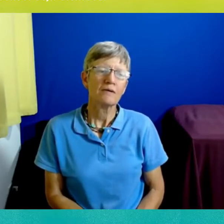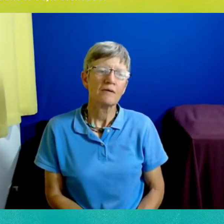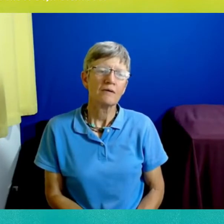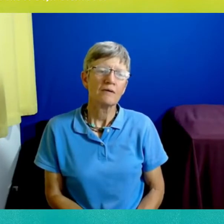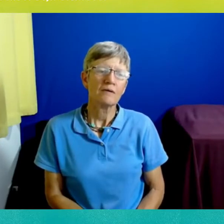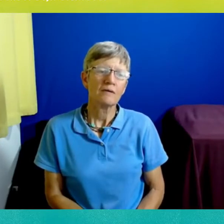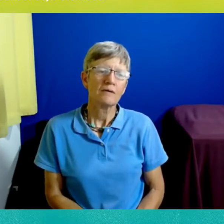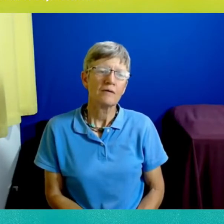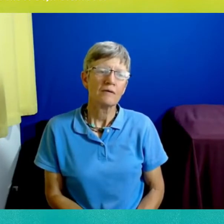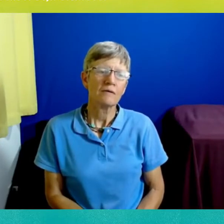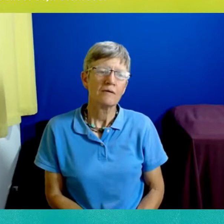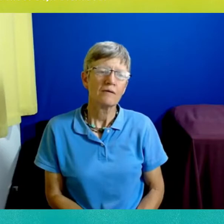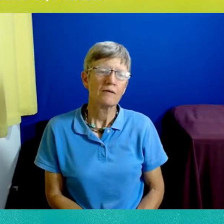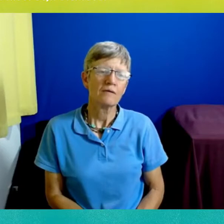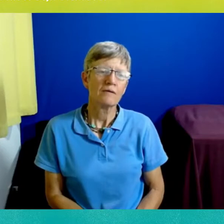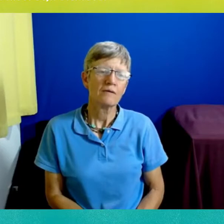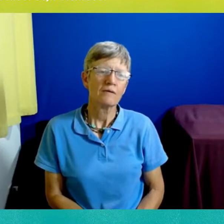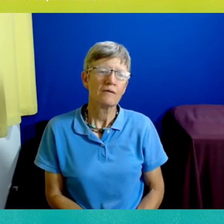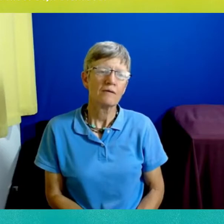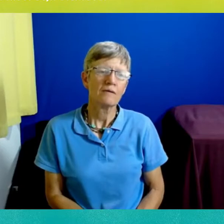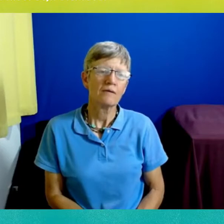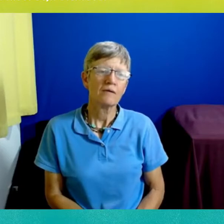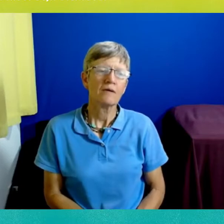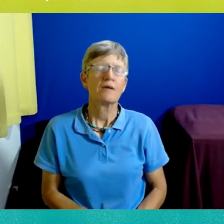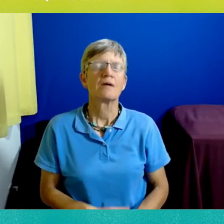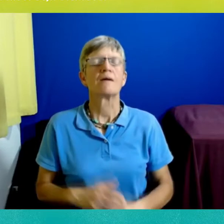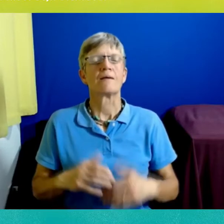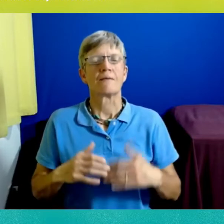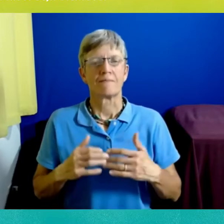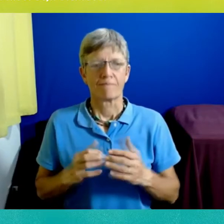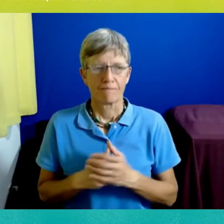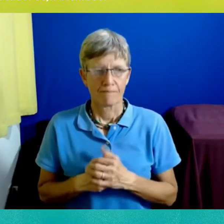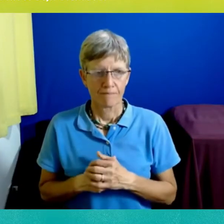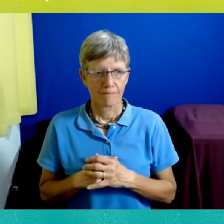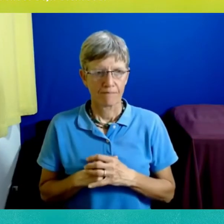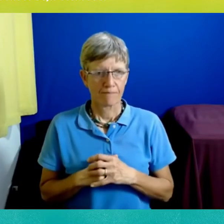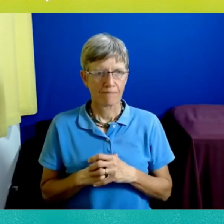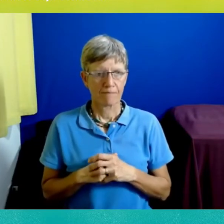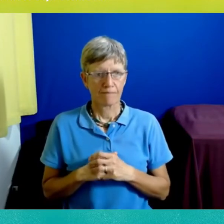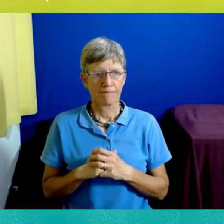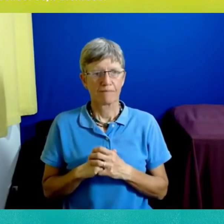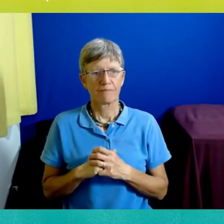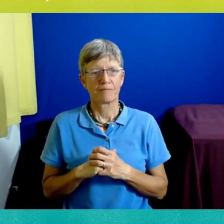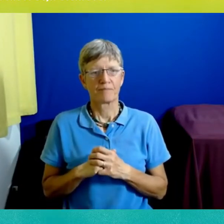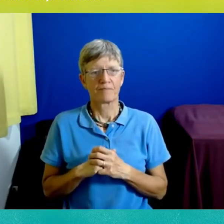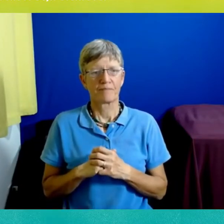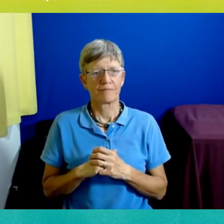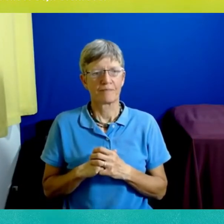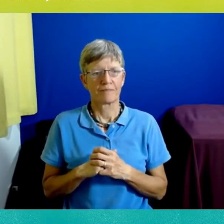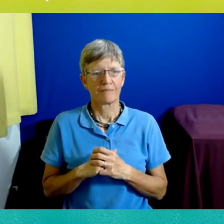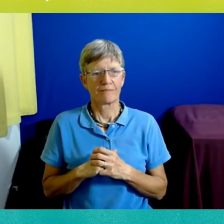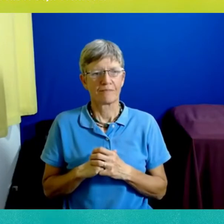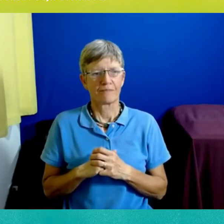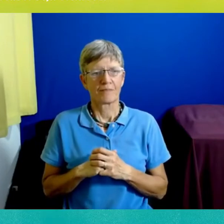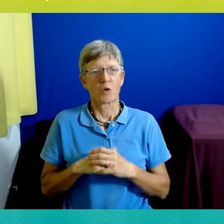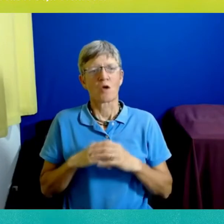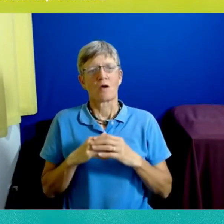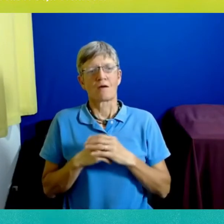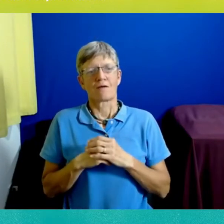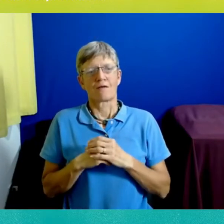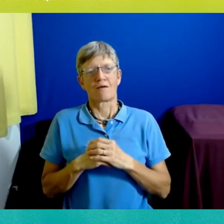portuguesa. Qual é a diferença para o surdo da língua portuguesa para a literatura?